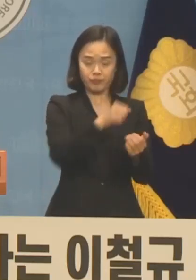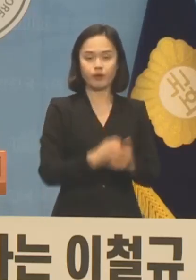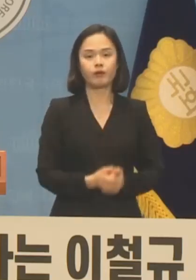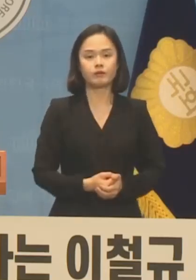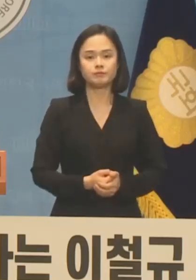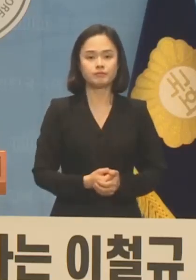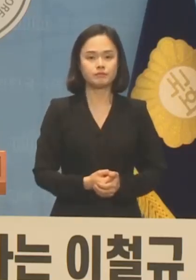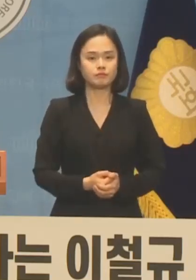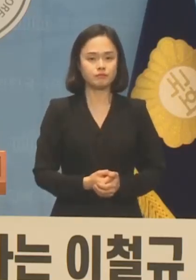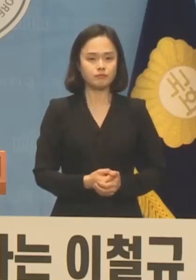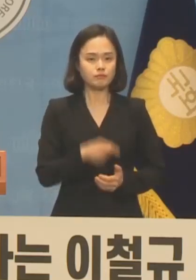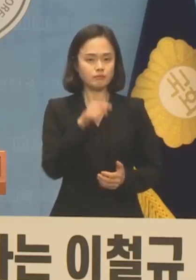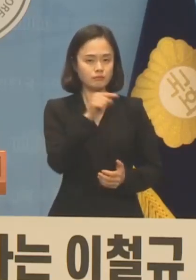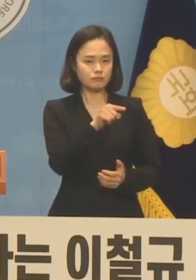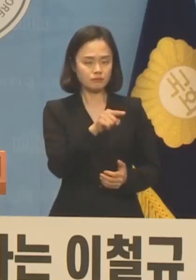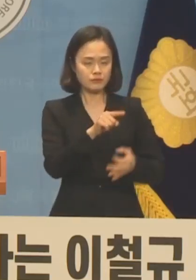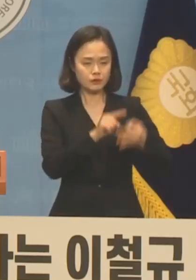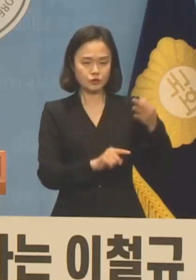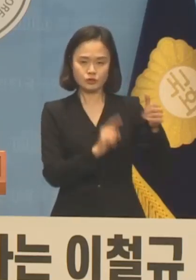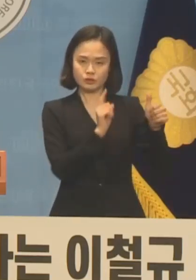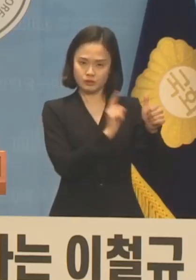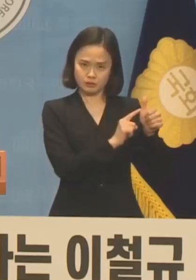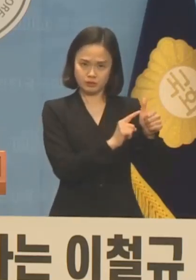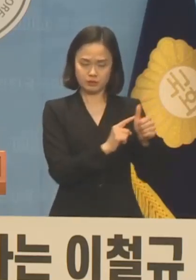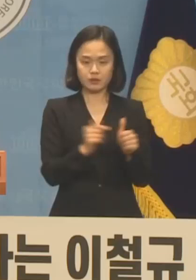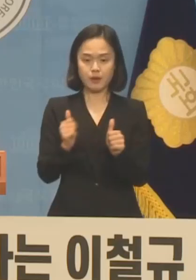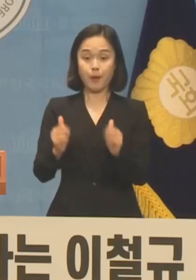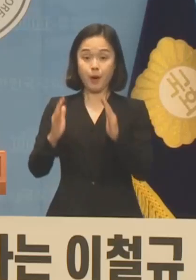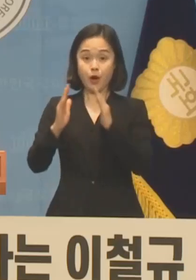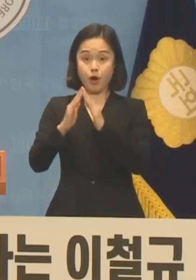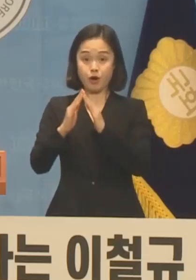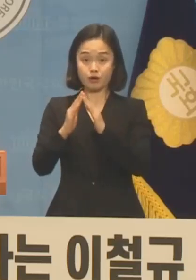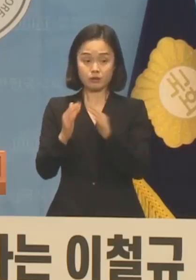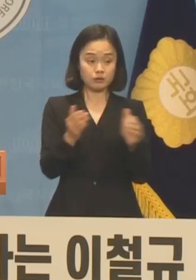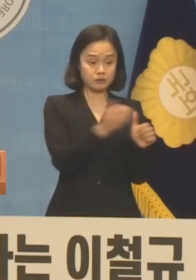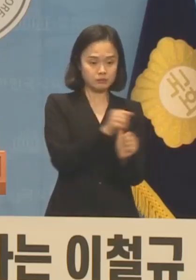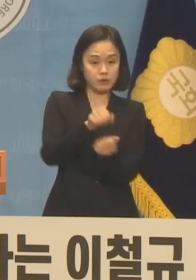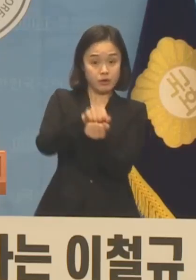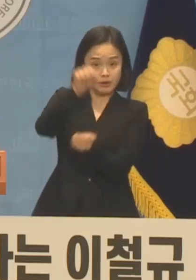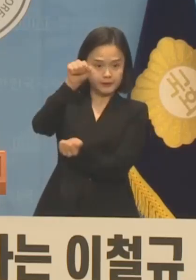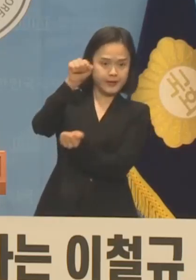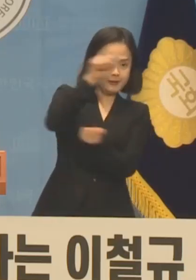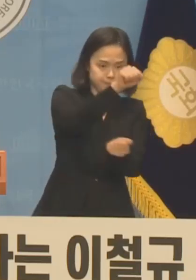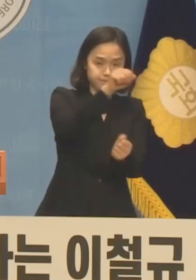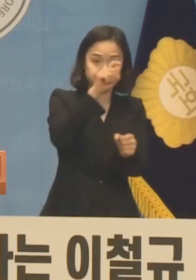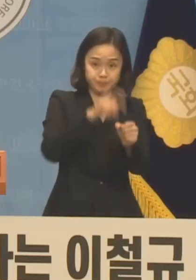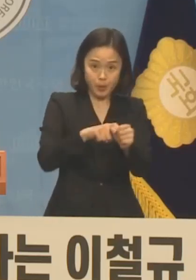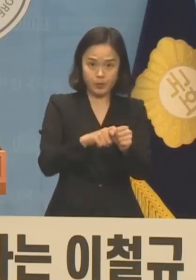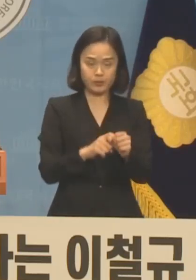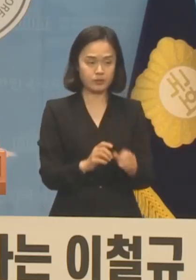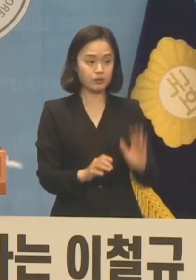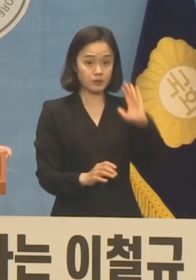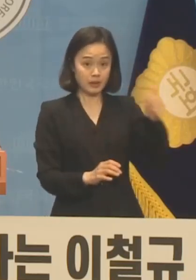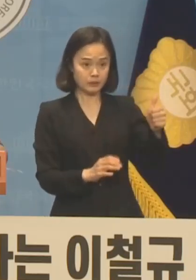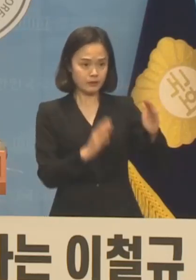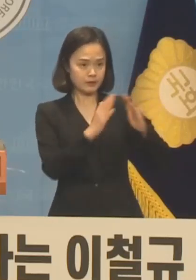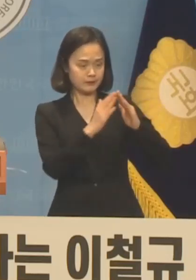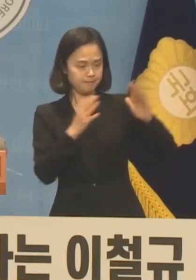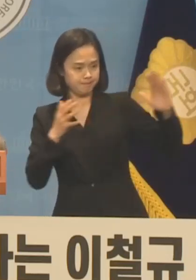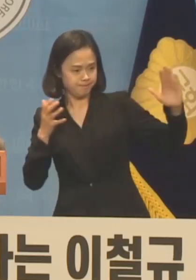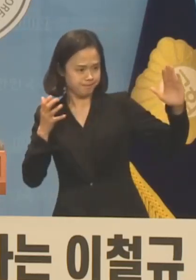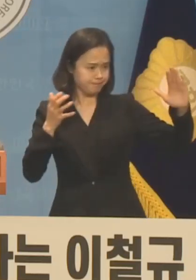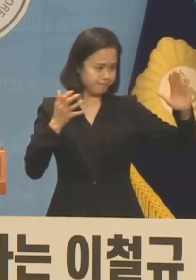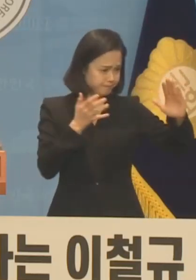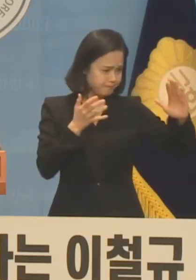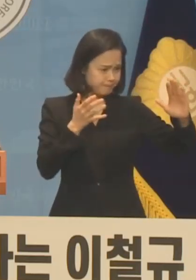공조본은 내란 수괴죄 피의자 윤석열에 대한 법원의 체포영장을 집행하기 위해 대통령 관저에 진입을 시도했습니다.